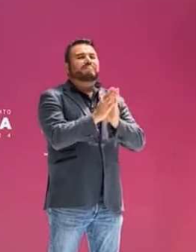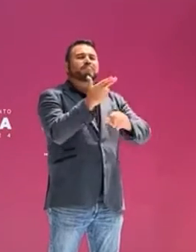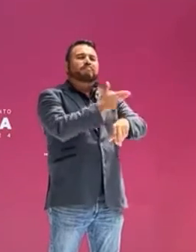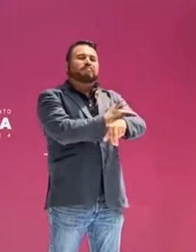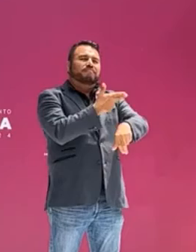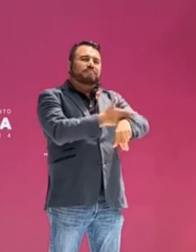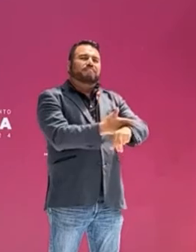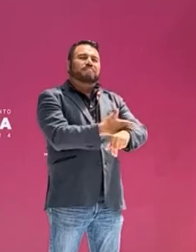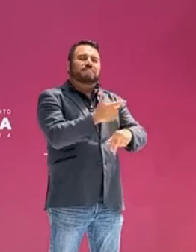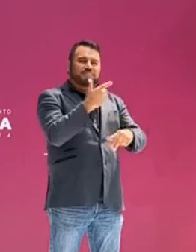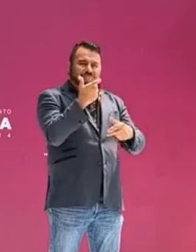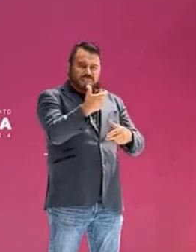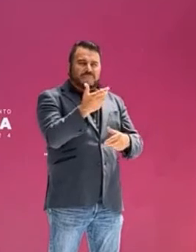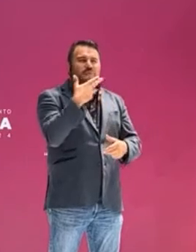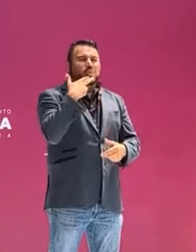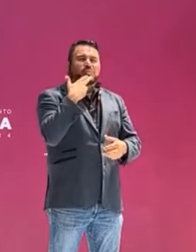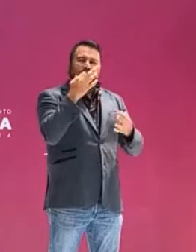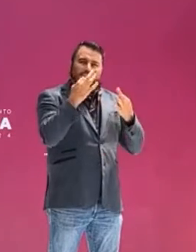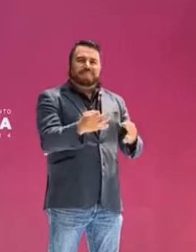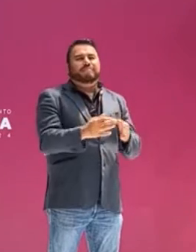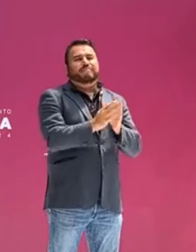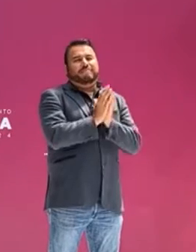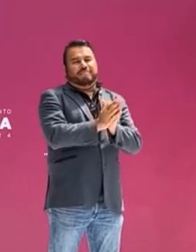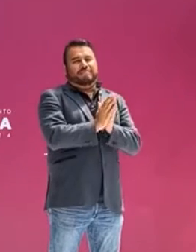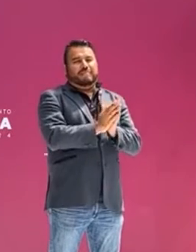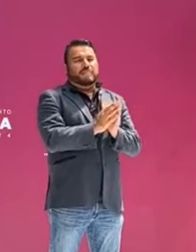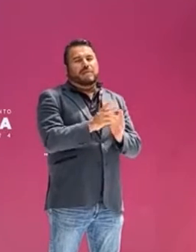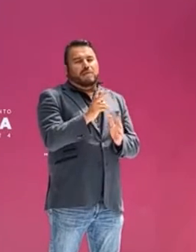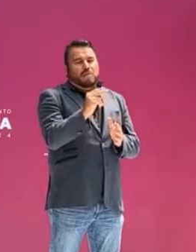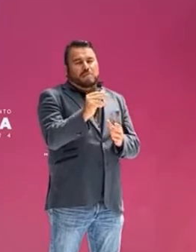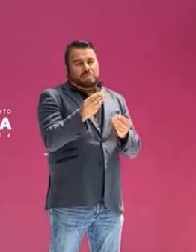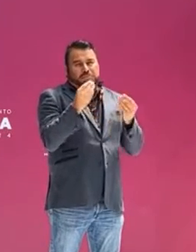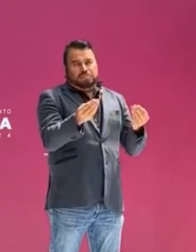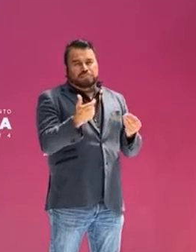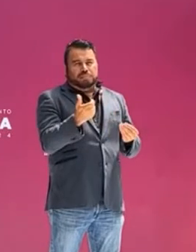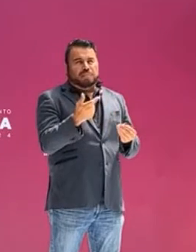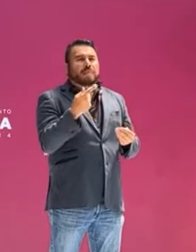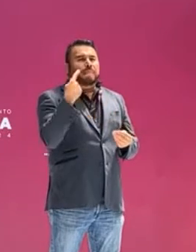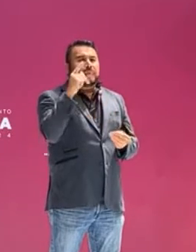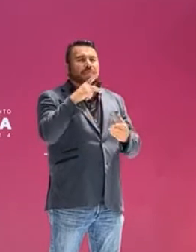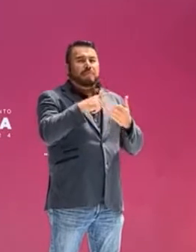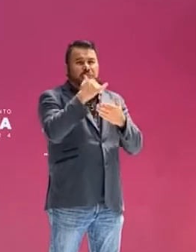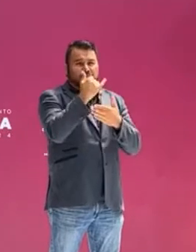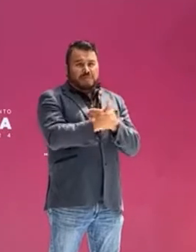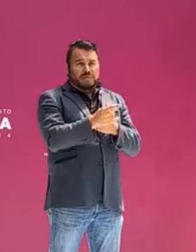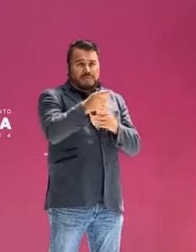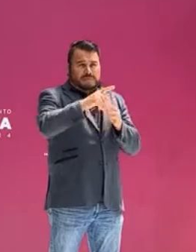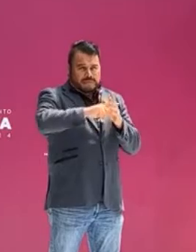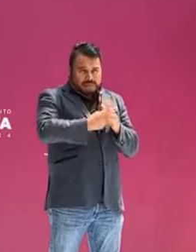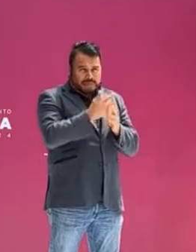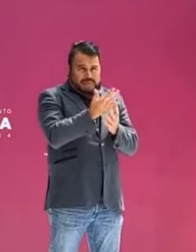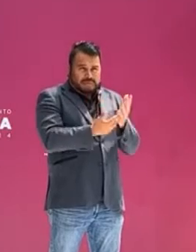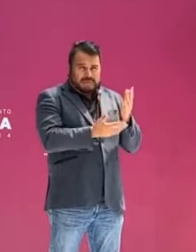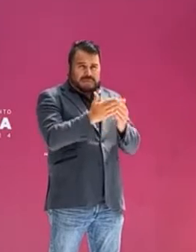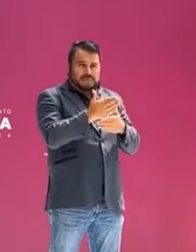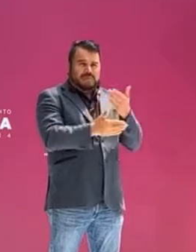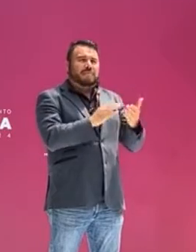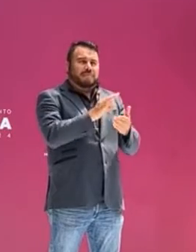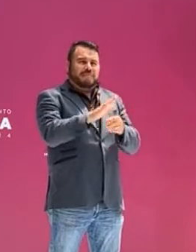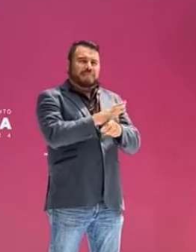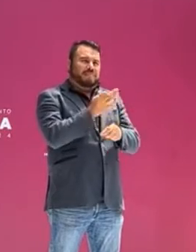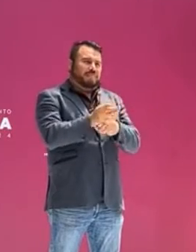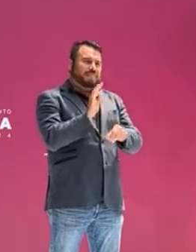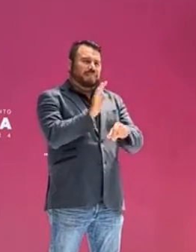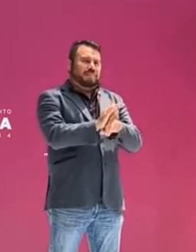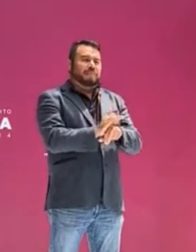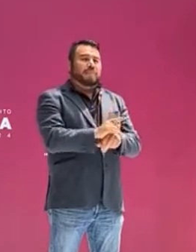el dinero que van a recibir. No es mucho, pero para los proyectos que ustedes están emprendiendo es suficiente. Si lo usan